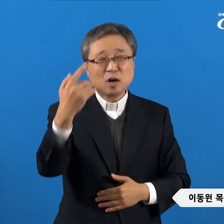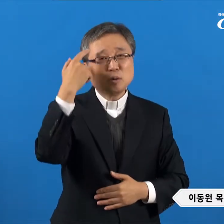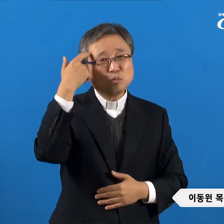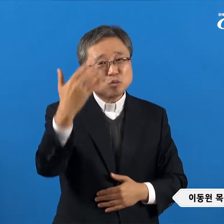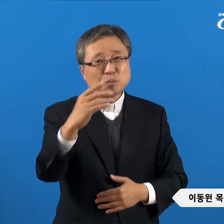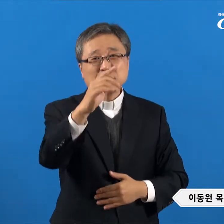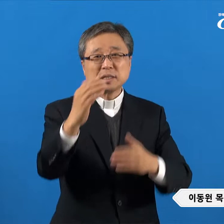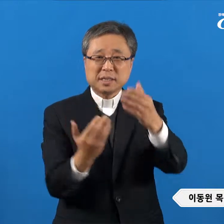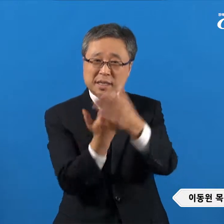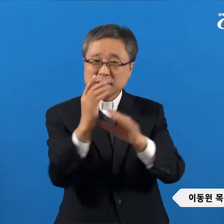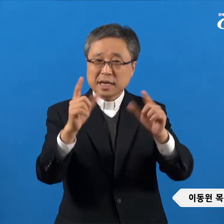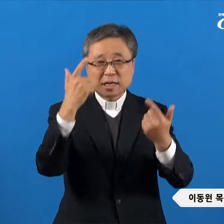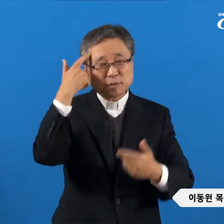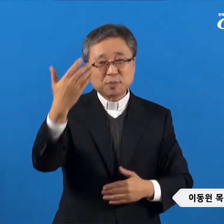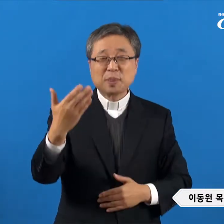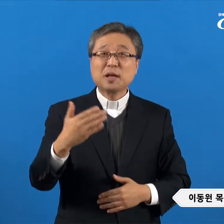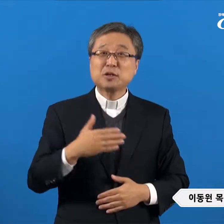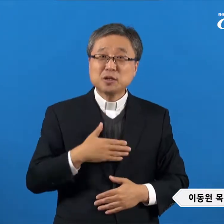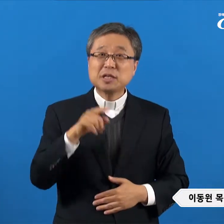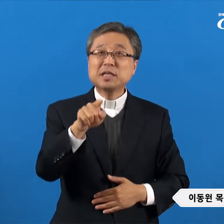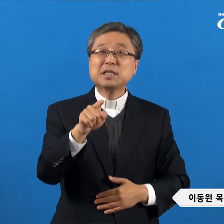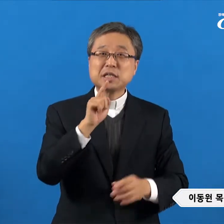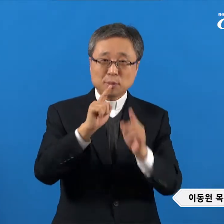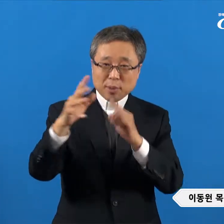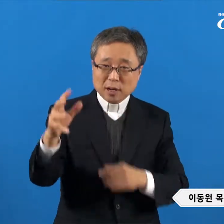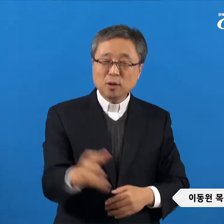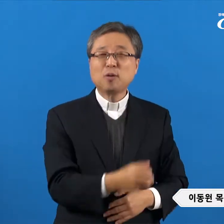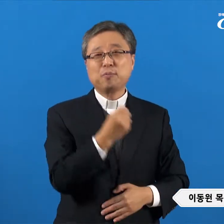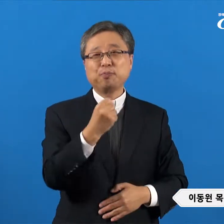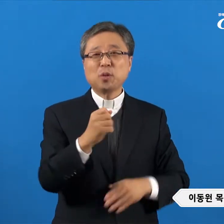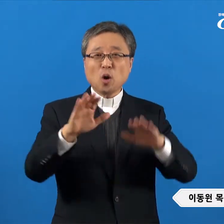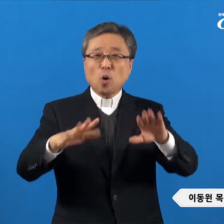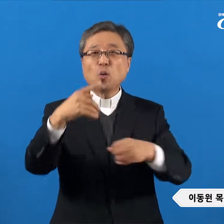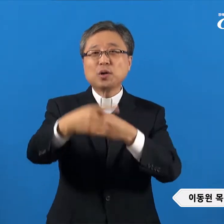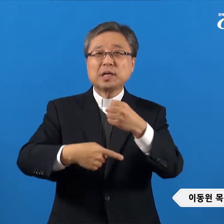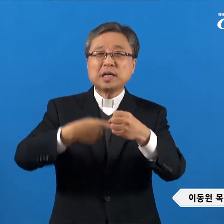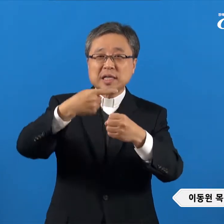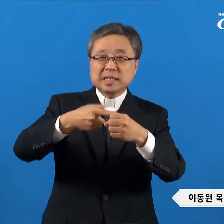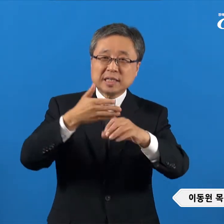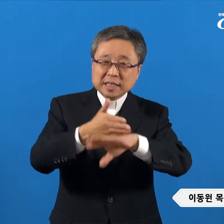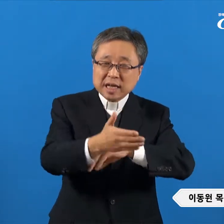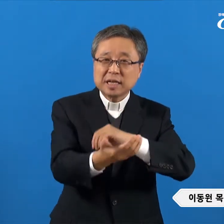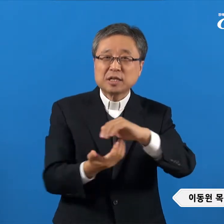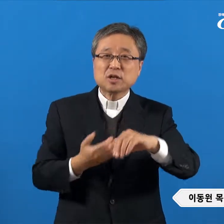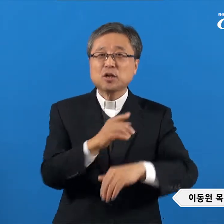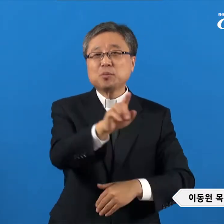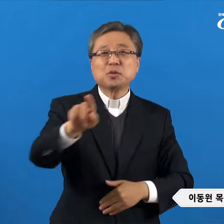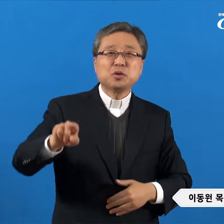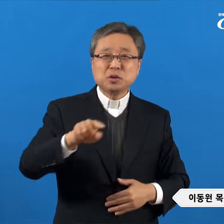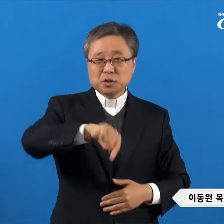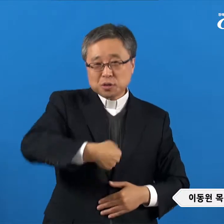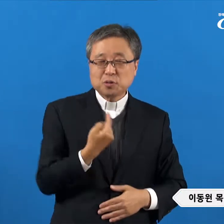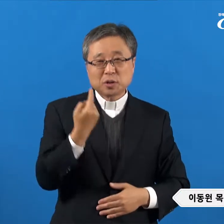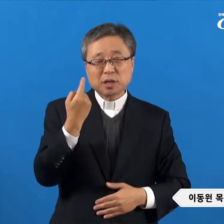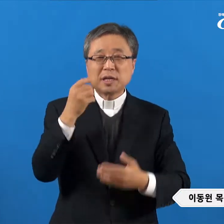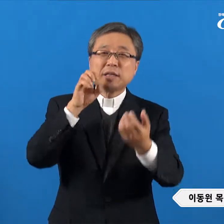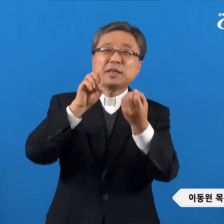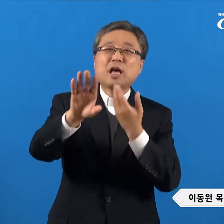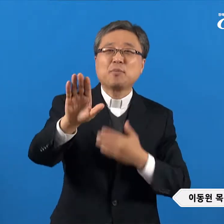않겠습니까? 저는 이것이야말로 금년을 넘기기 전에 여러분 스스로에게 대답해야 할 가장